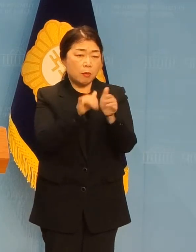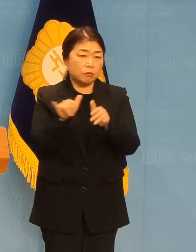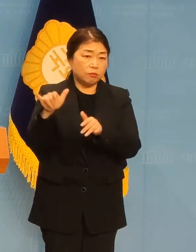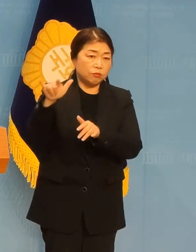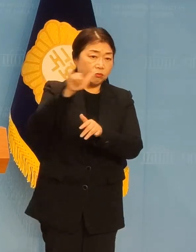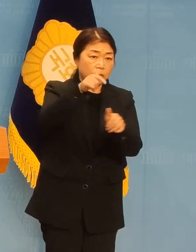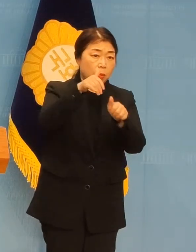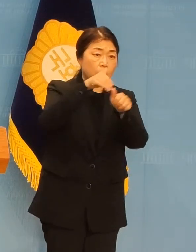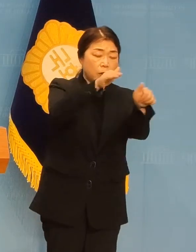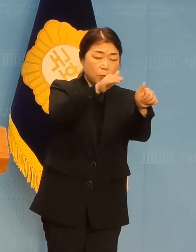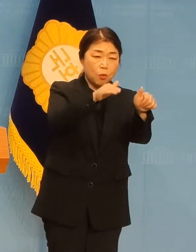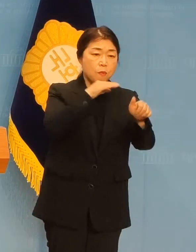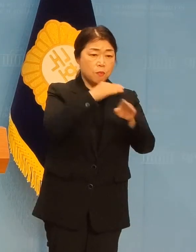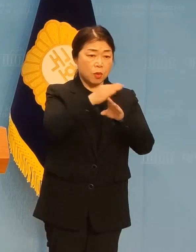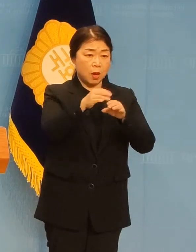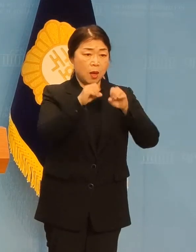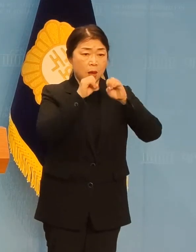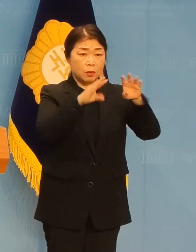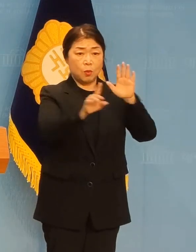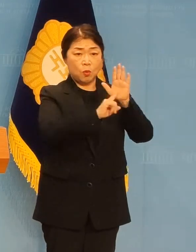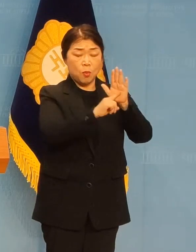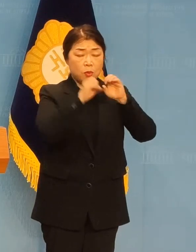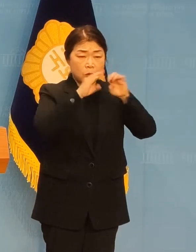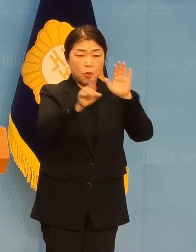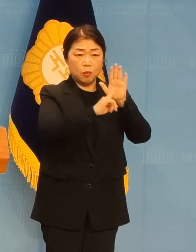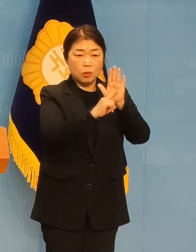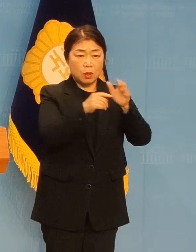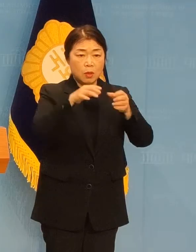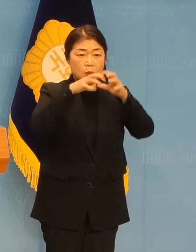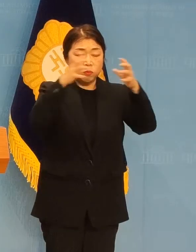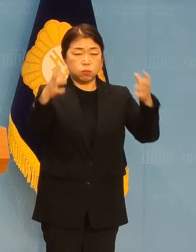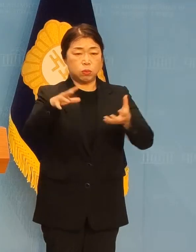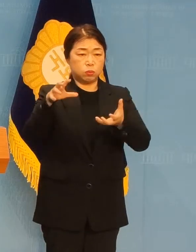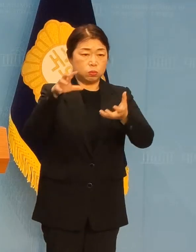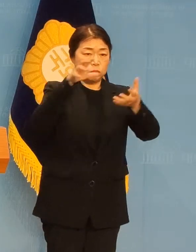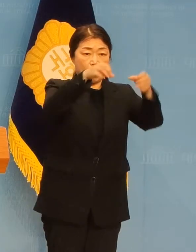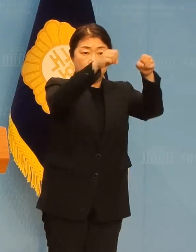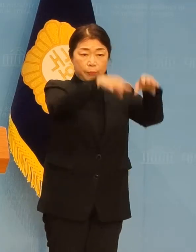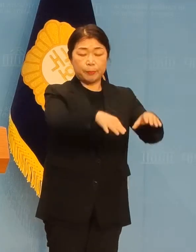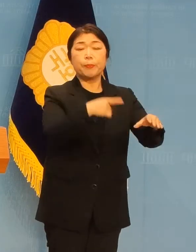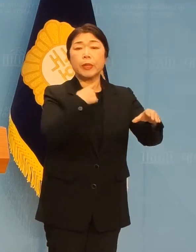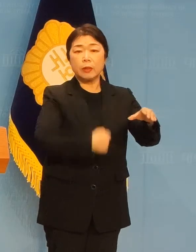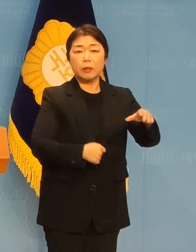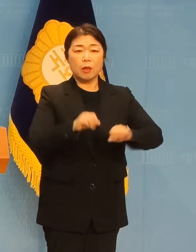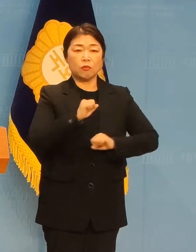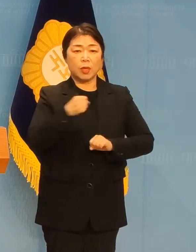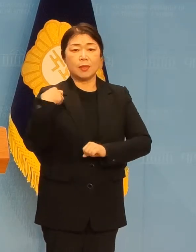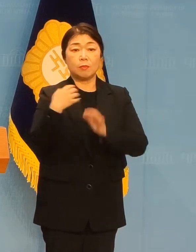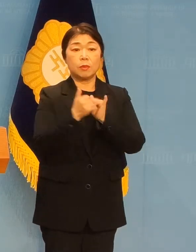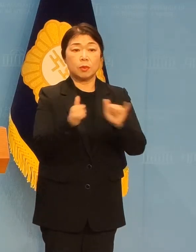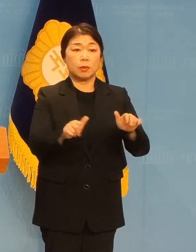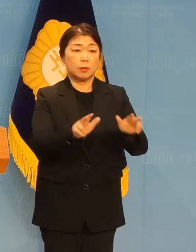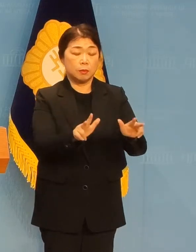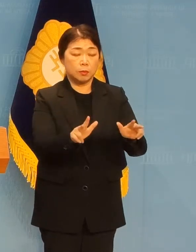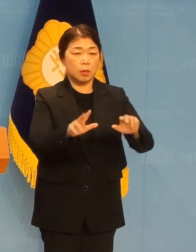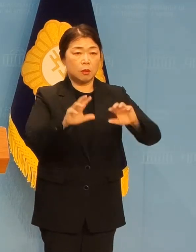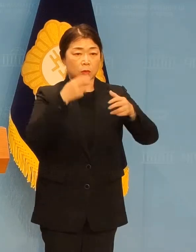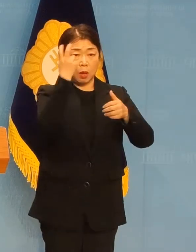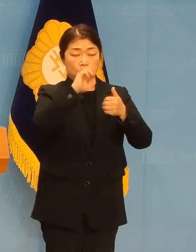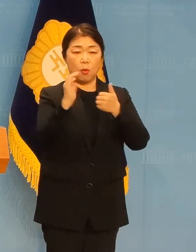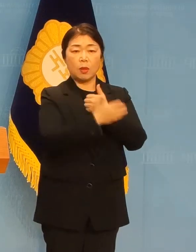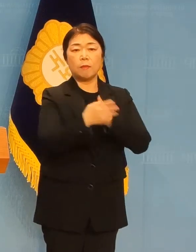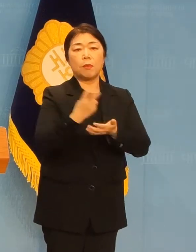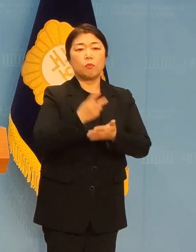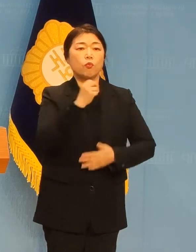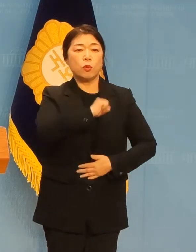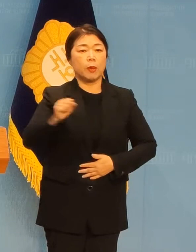침투시키고 대북 전단 살포한 윤석열과 군대 책임자들을 국가보안법으로